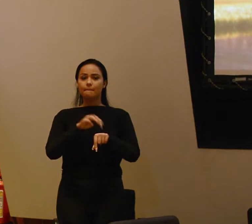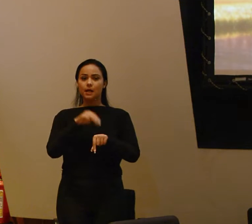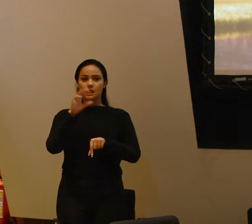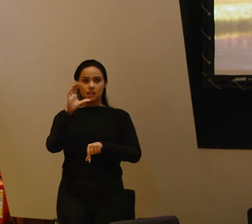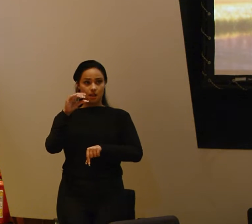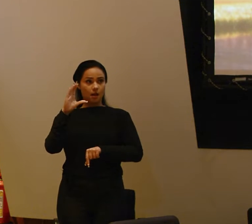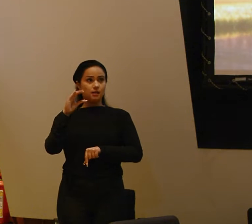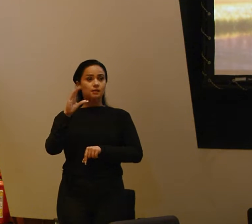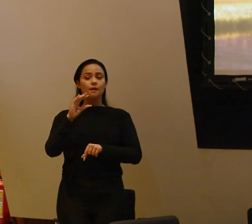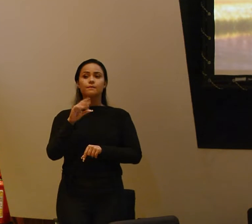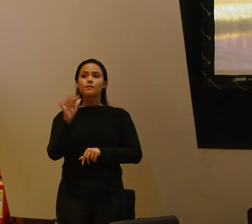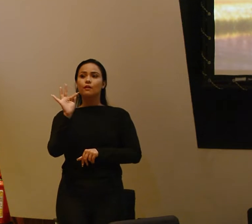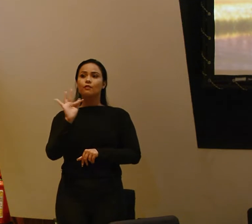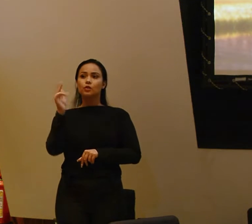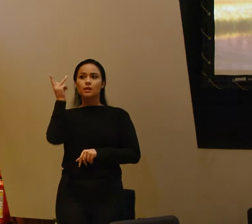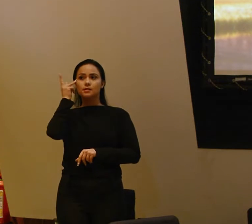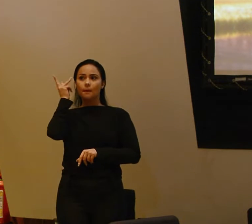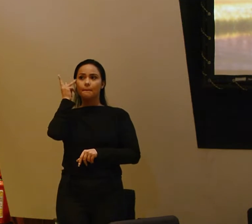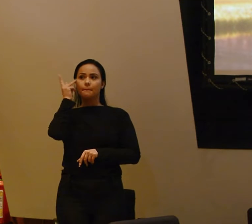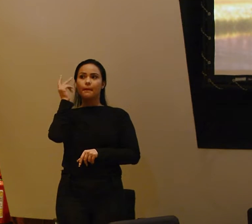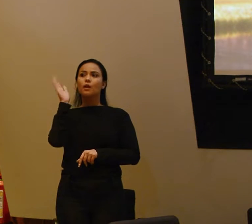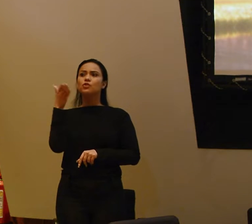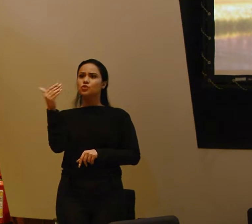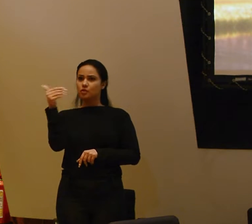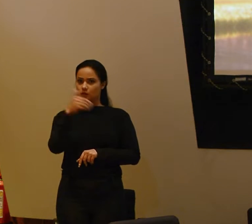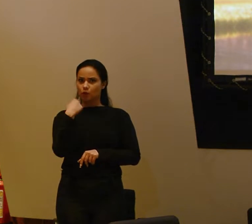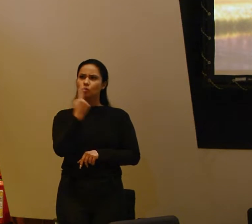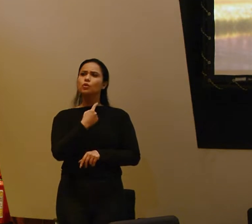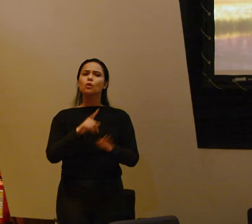ciências pela Universidade de São Paulo, ela já está aqui conosco.